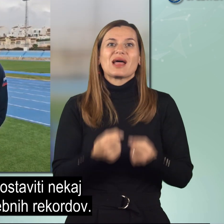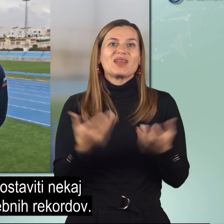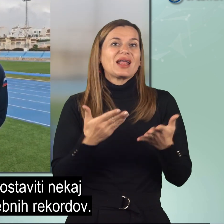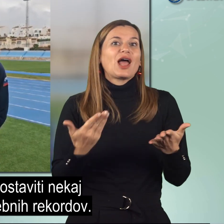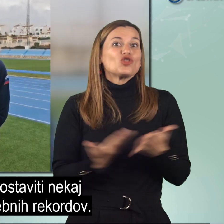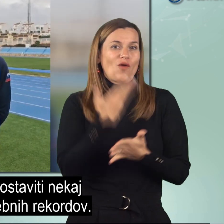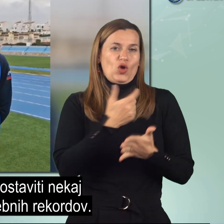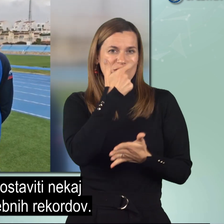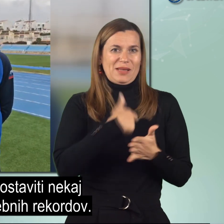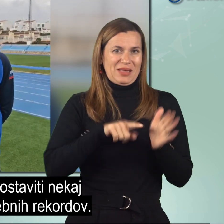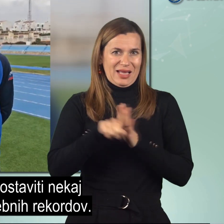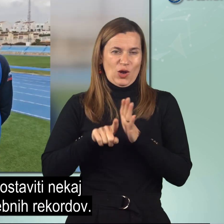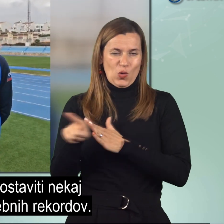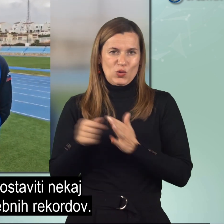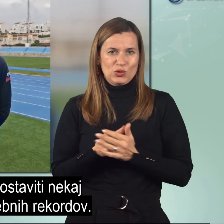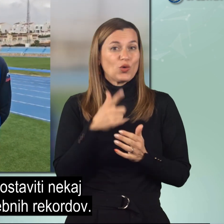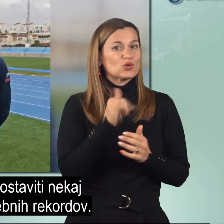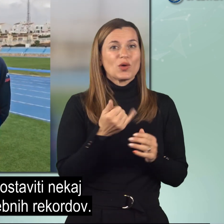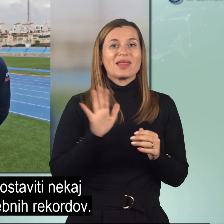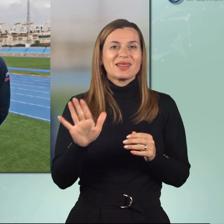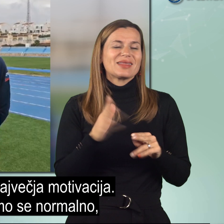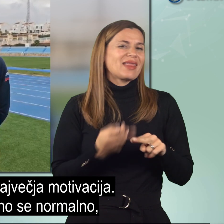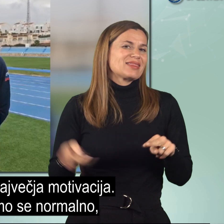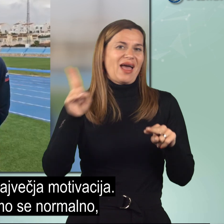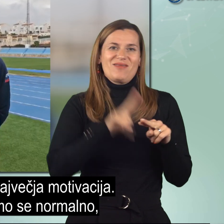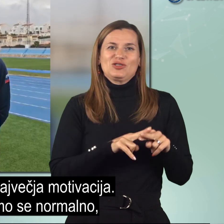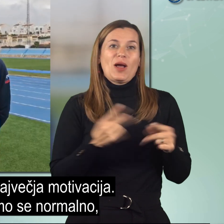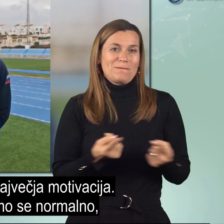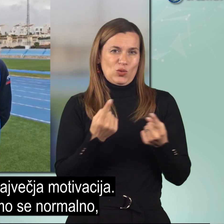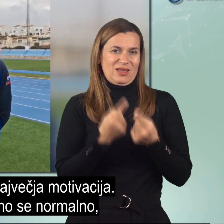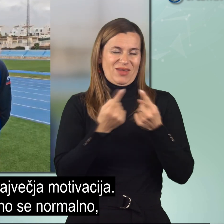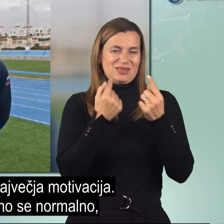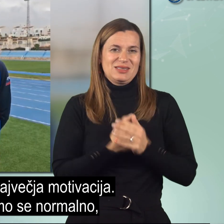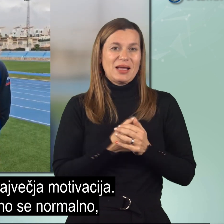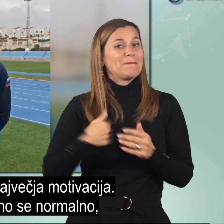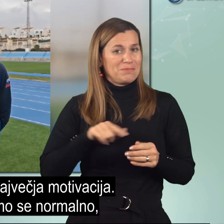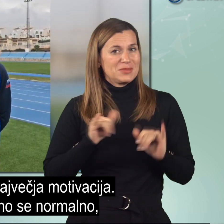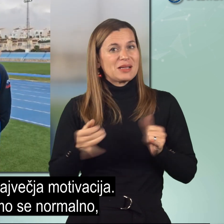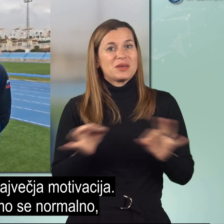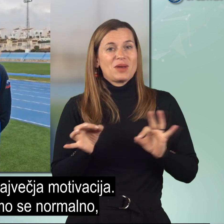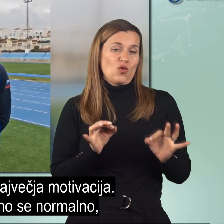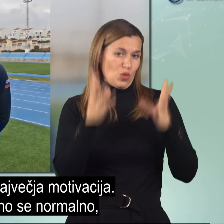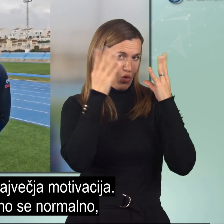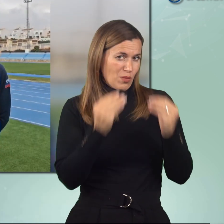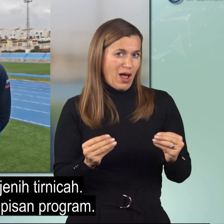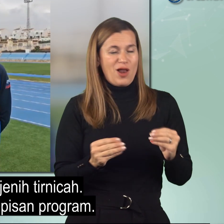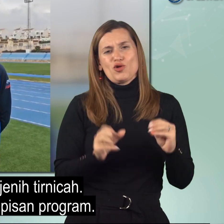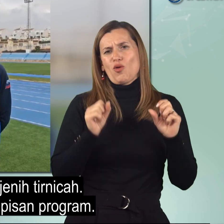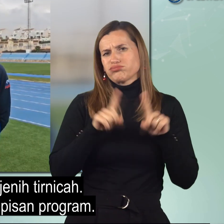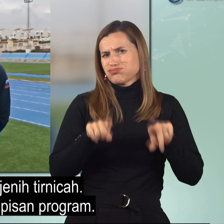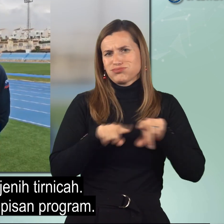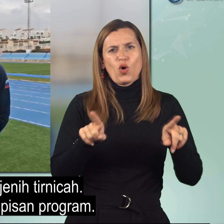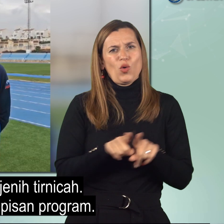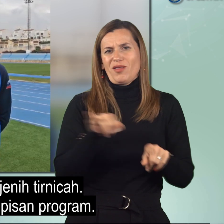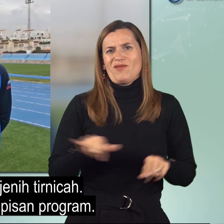nekaj svojih novih osebnih rekordov. To je največja njena motivacija. Pripravljamo se normalno, po